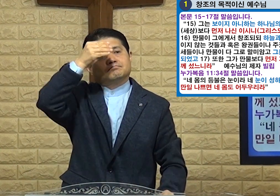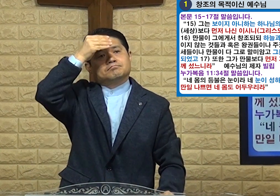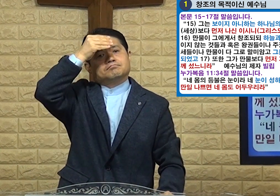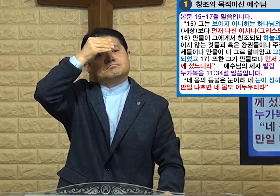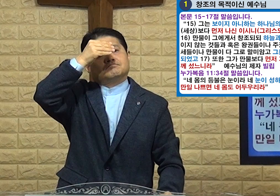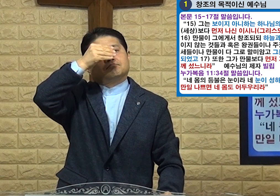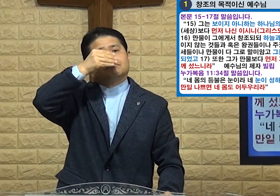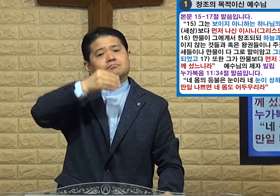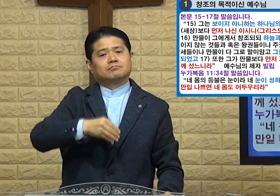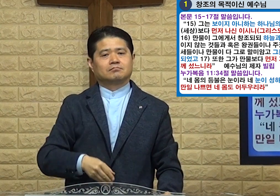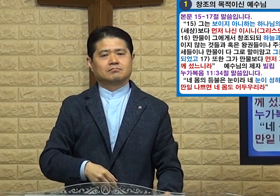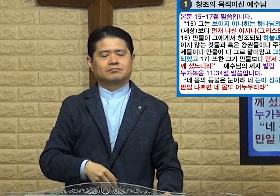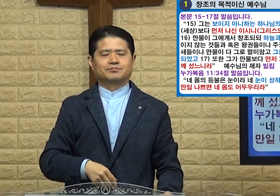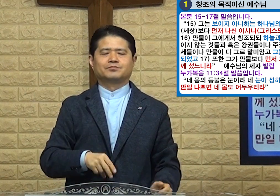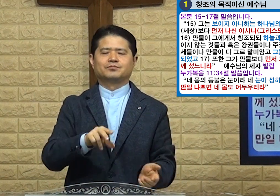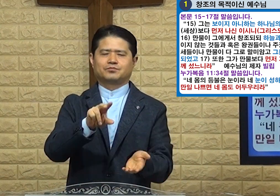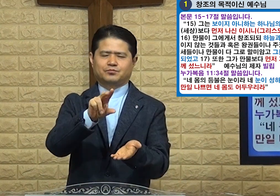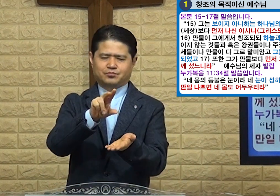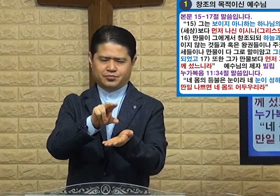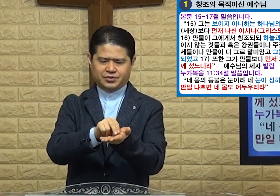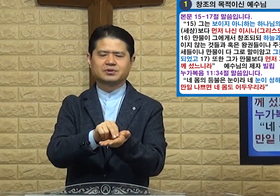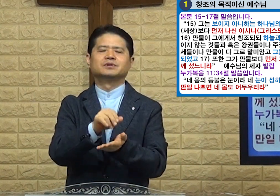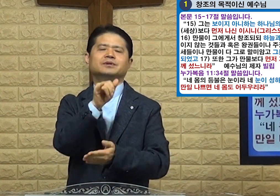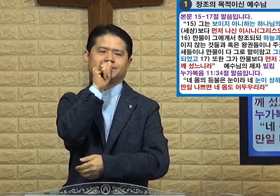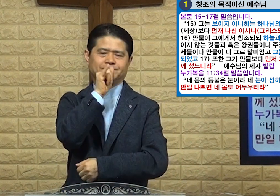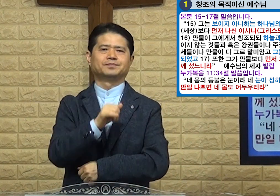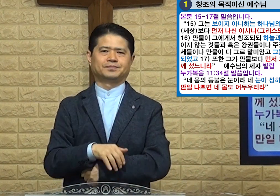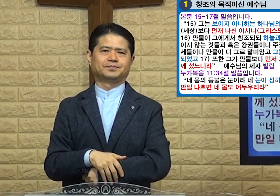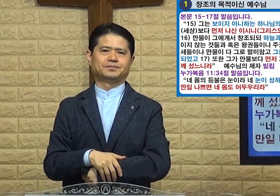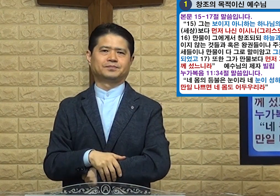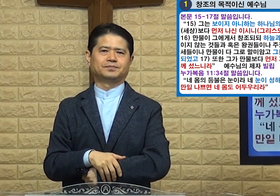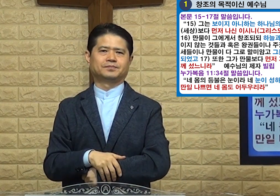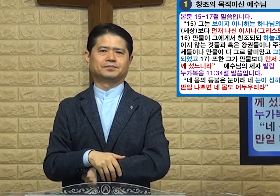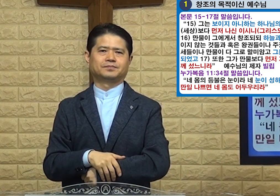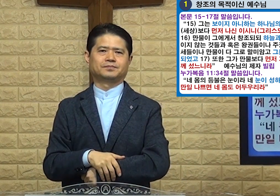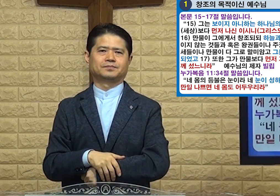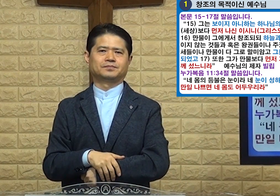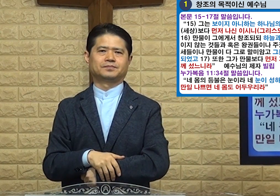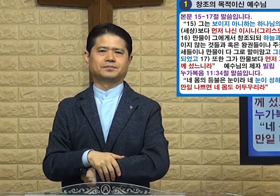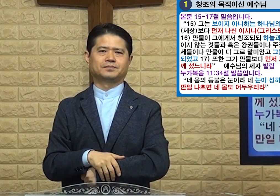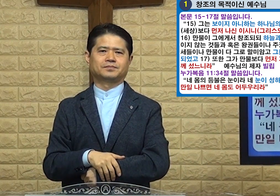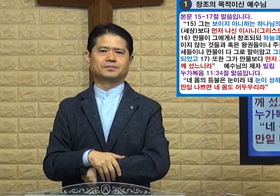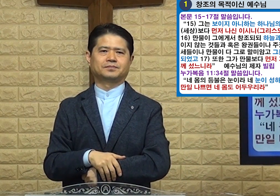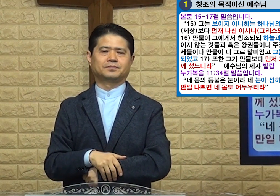믿음에 대해서 우리가 인정하지 않는다면 큰 문제가 발생하는 것입니다.